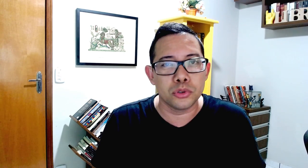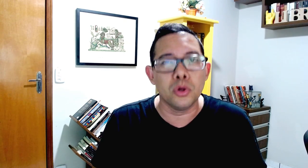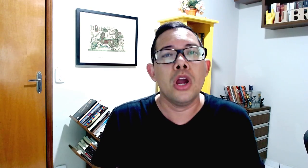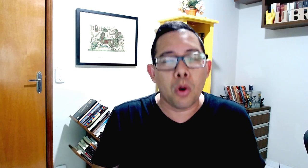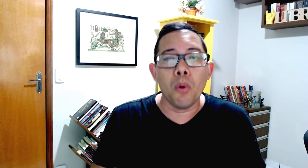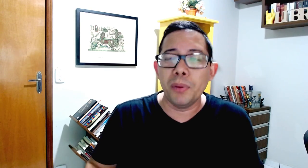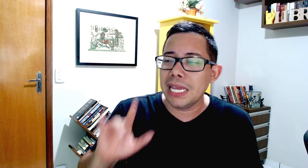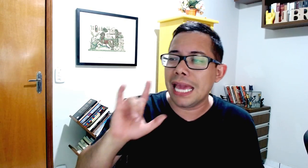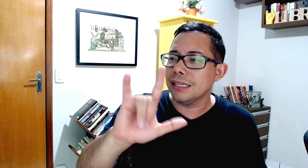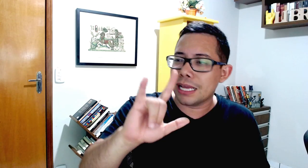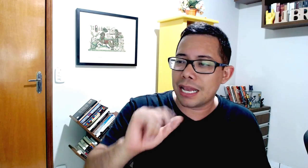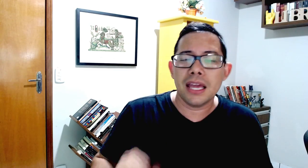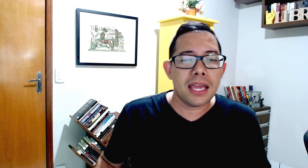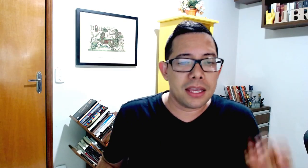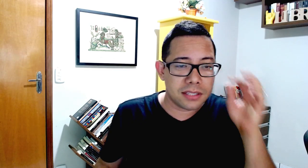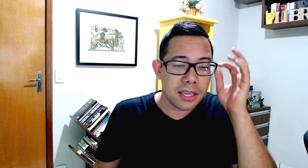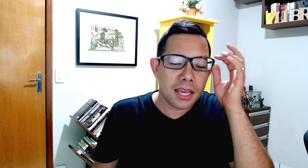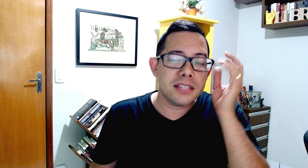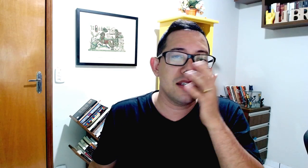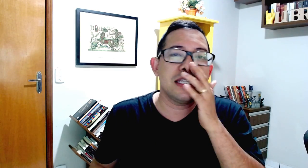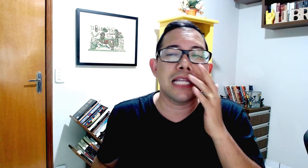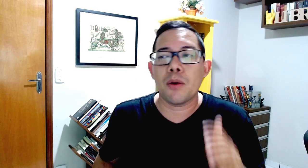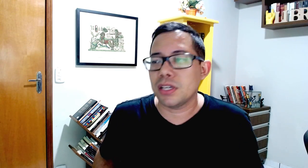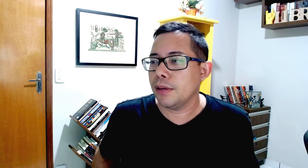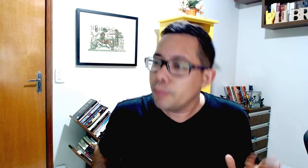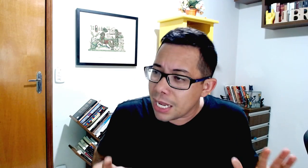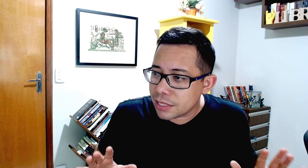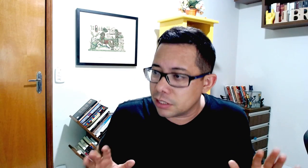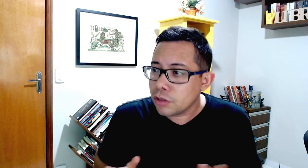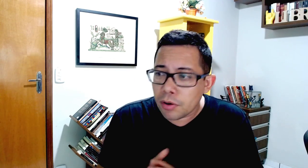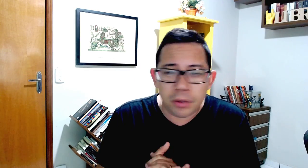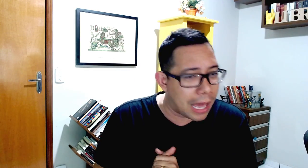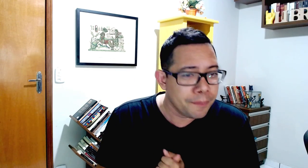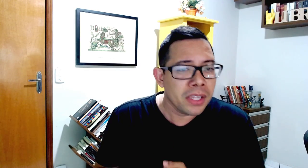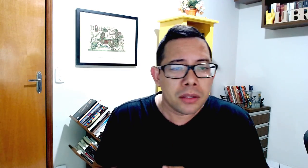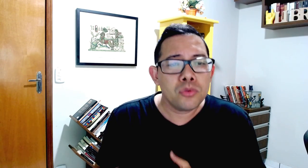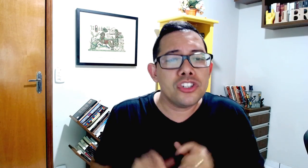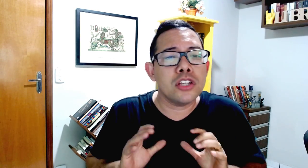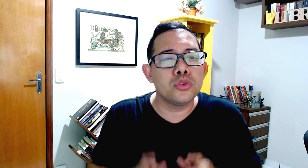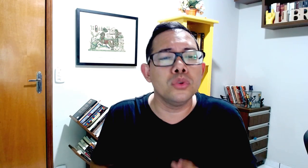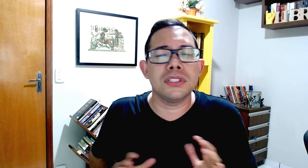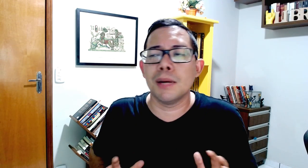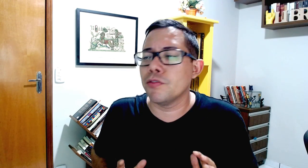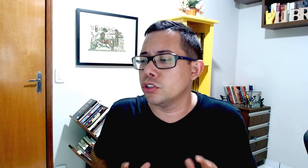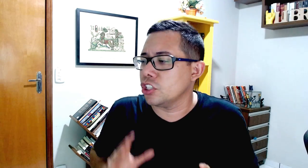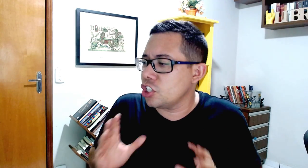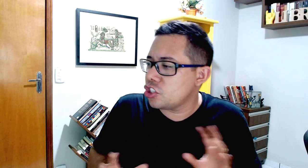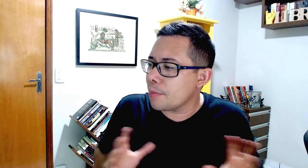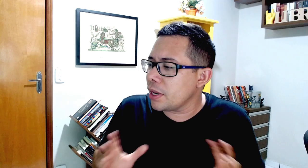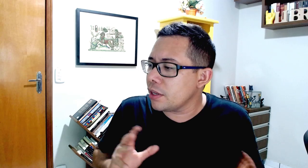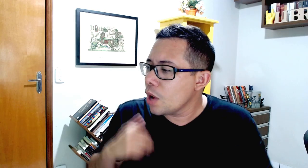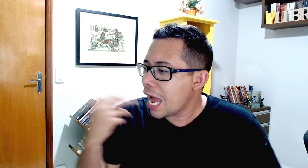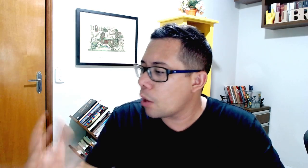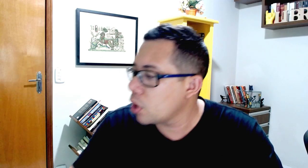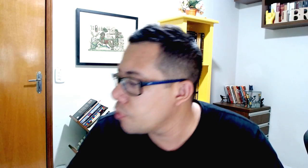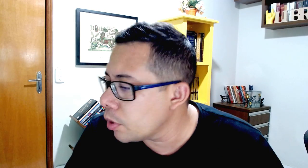todos os surdos compreenda né esse esse sinal aqui beleza então vamos lá então que Jesus ama você gente aprendeu agora